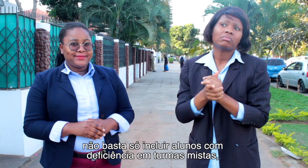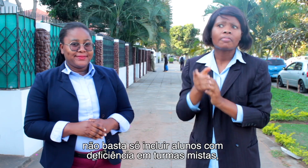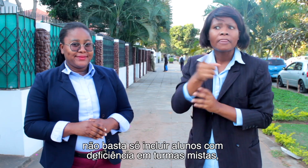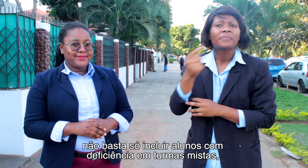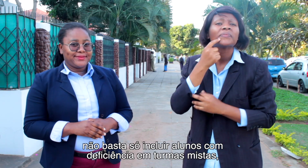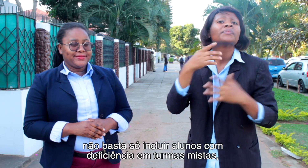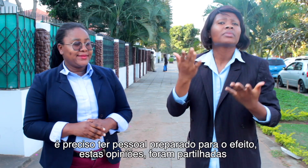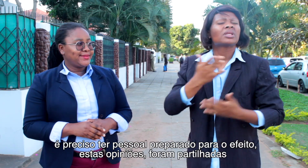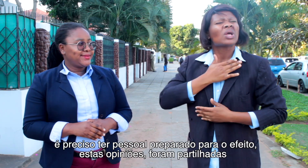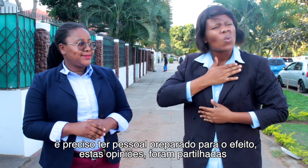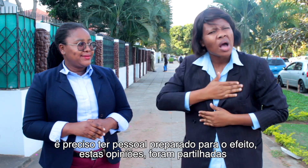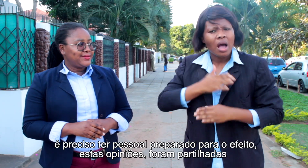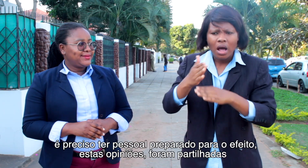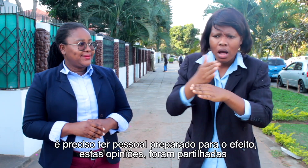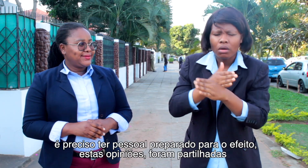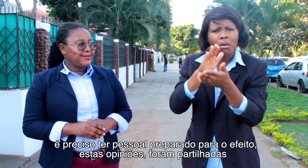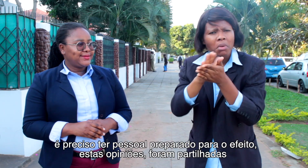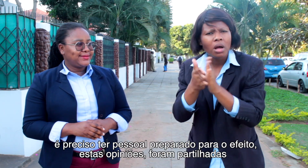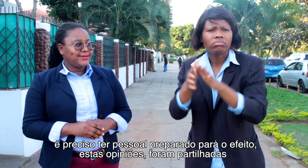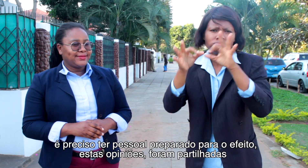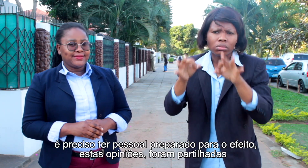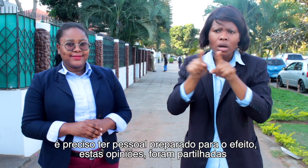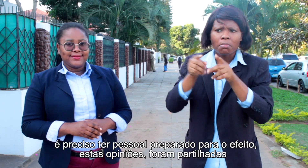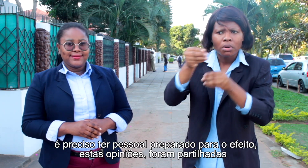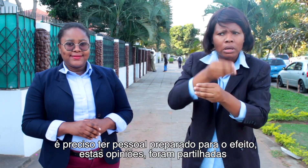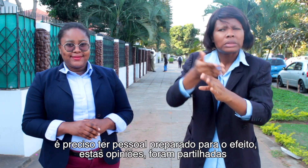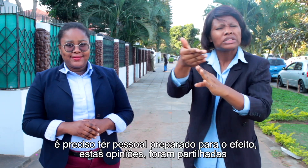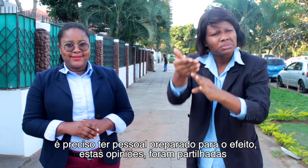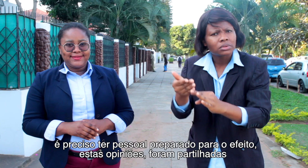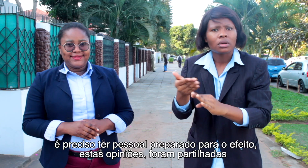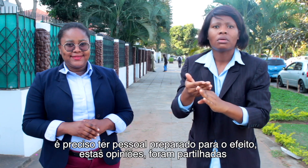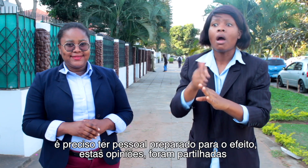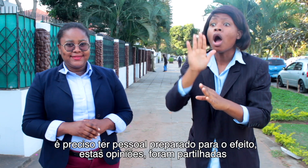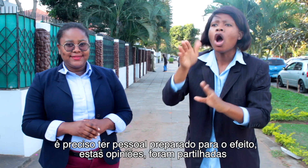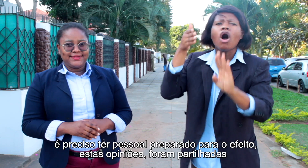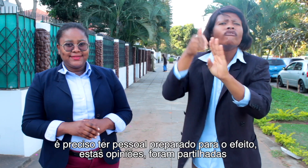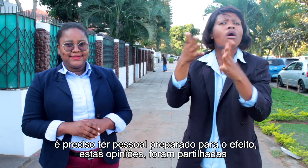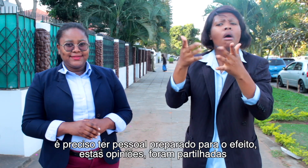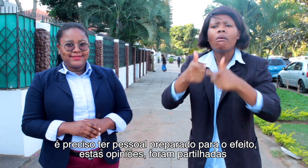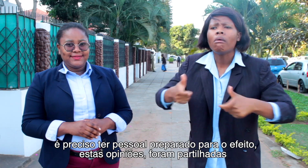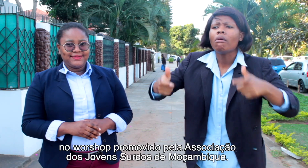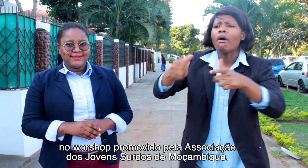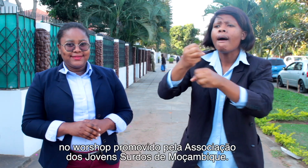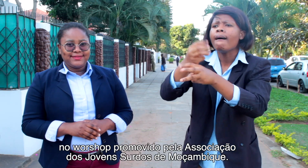mistas. É preciso ter pessoal preparado para o efeito. Essas opiniões foram partilhadas no workshop